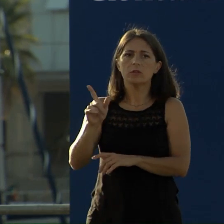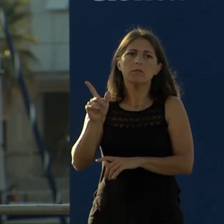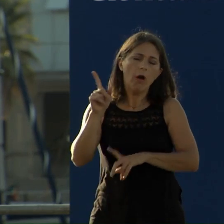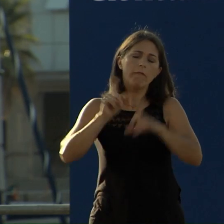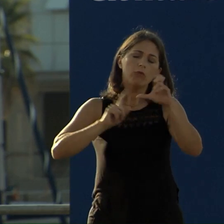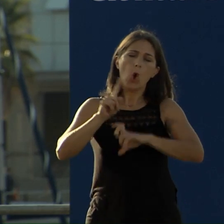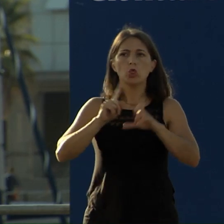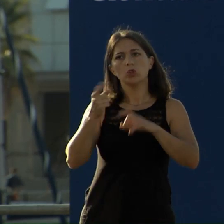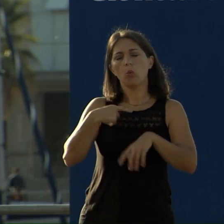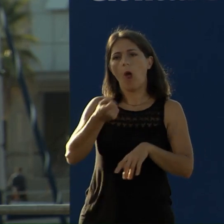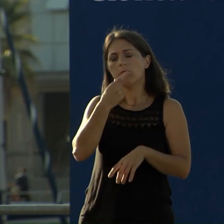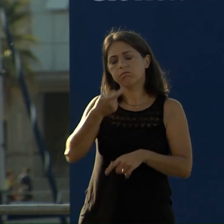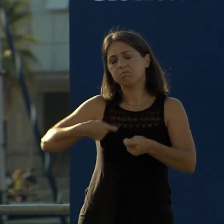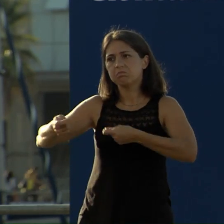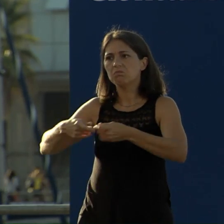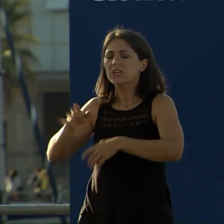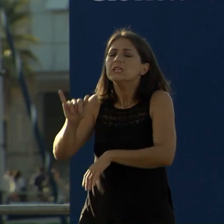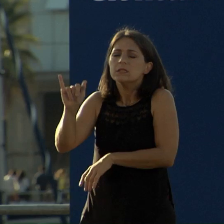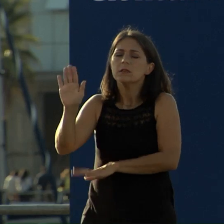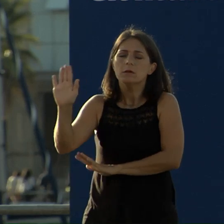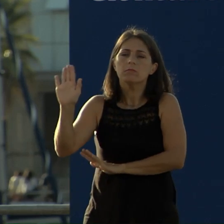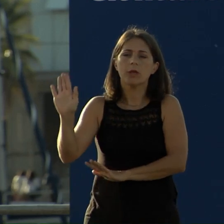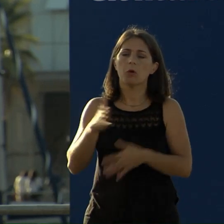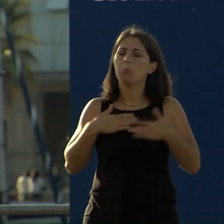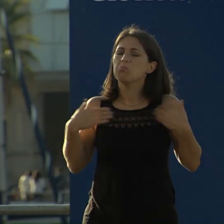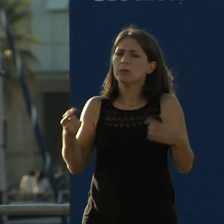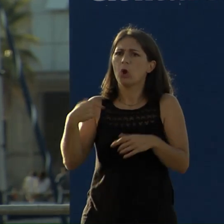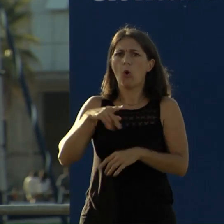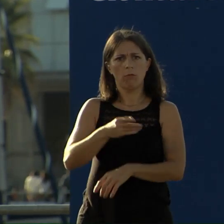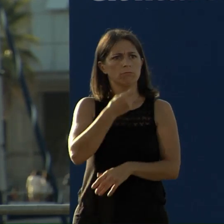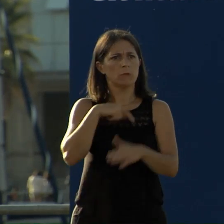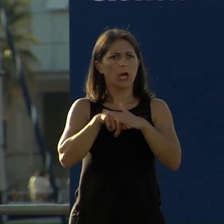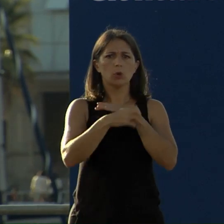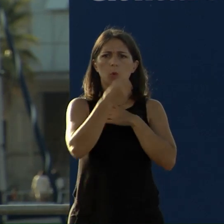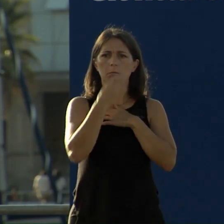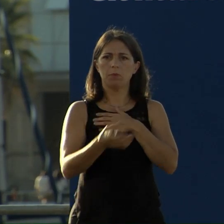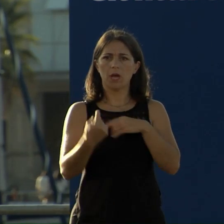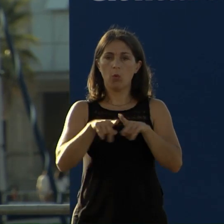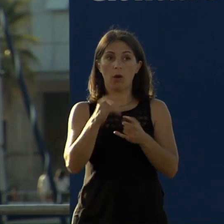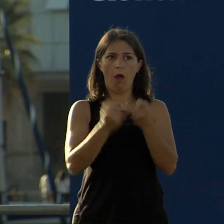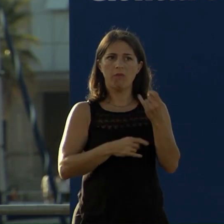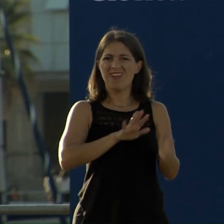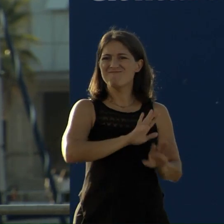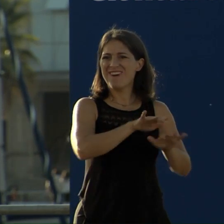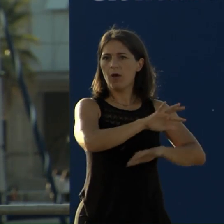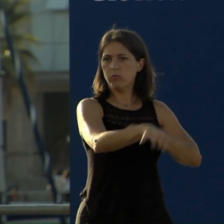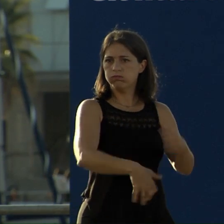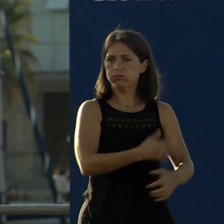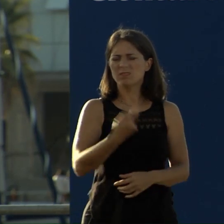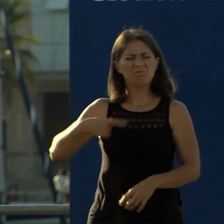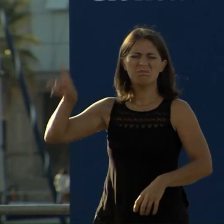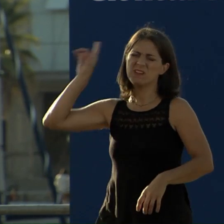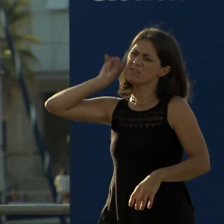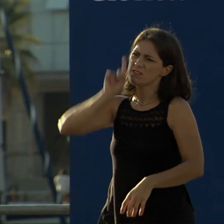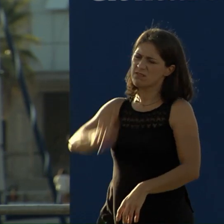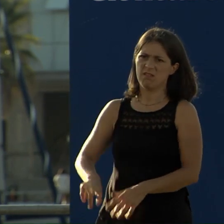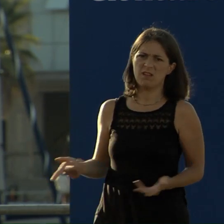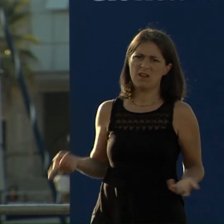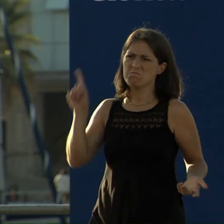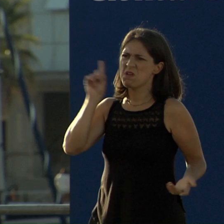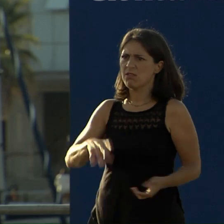con un narcotraficante. Que todo lo que queráis, pero que ellos son buenos gestores frente a la Macedonia de Marea. Es mentira. Es